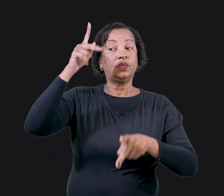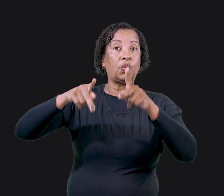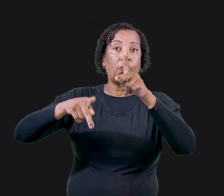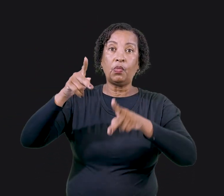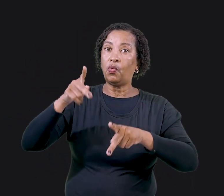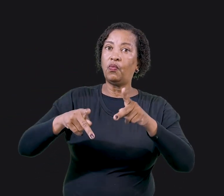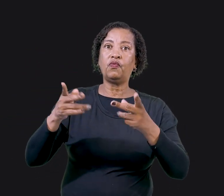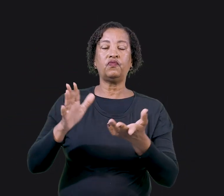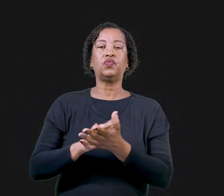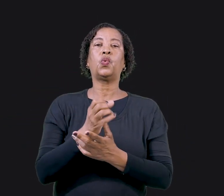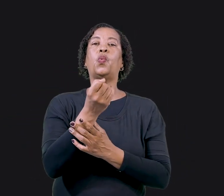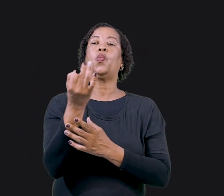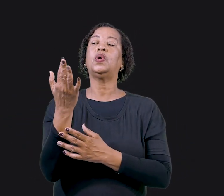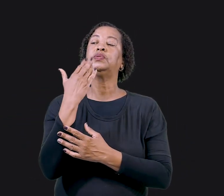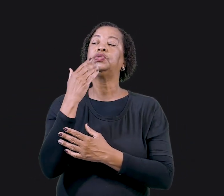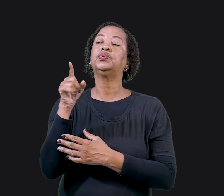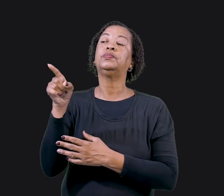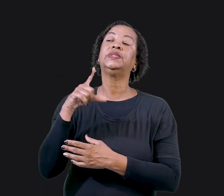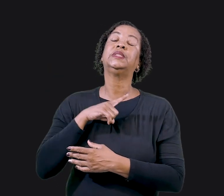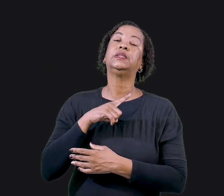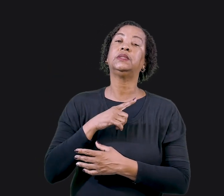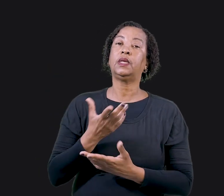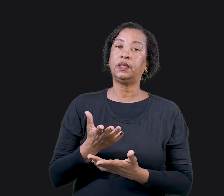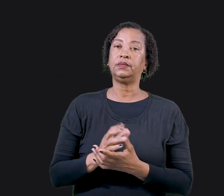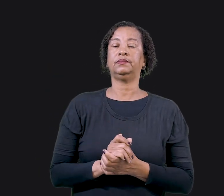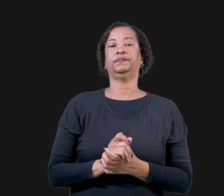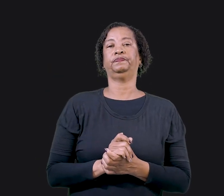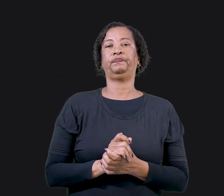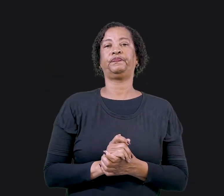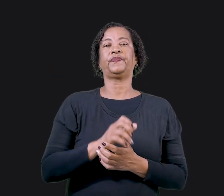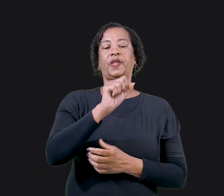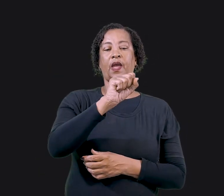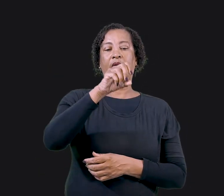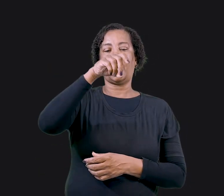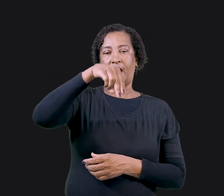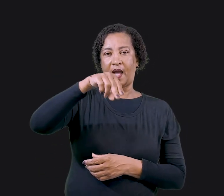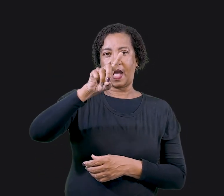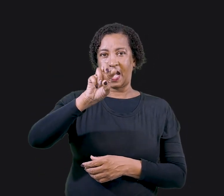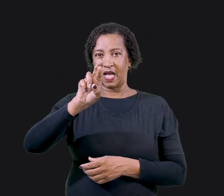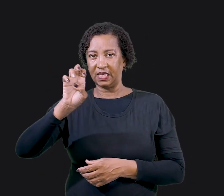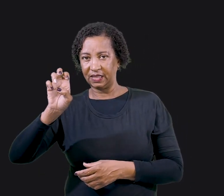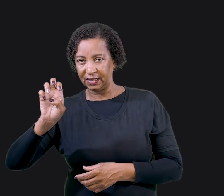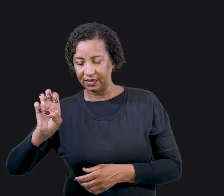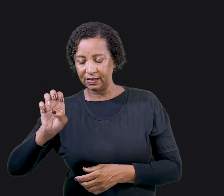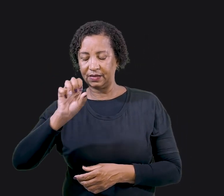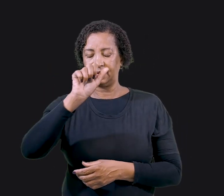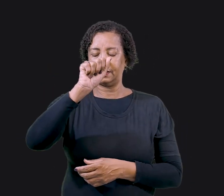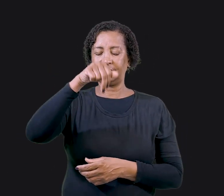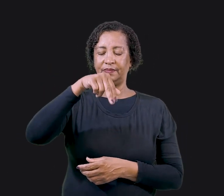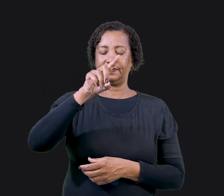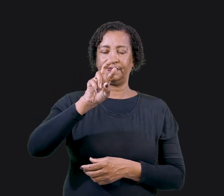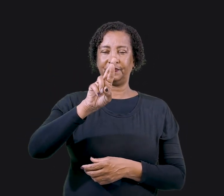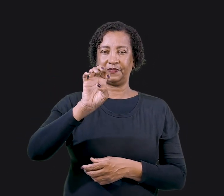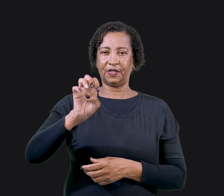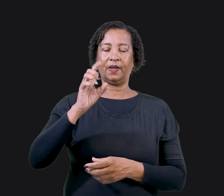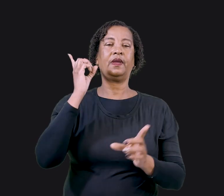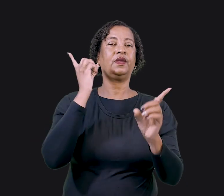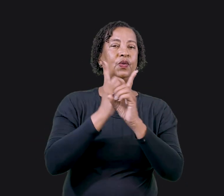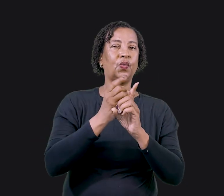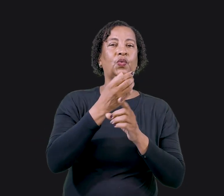a multidão. Quanto de comida vocês têm? Foi então que André encontrou um menino que tinha levado seu almoço,